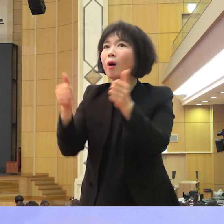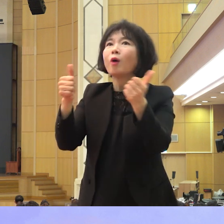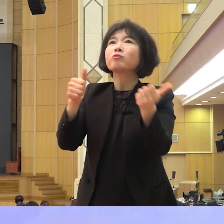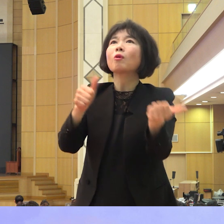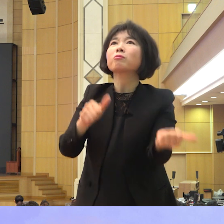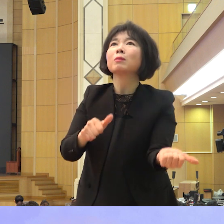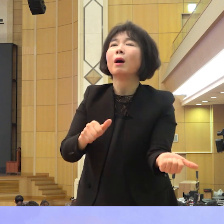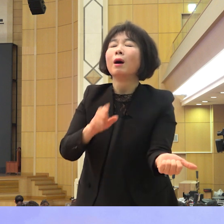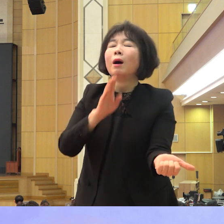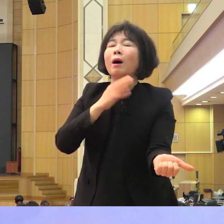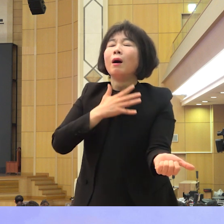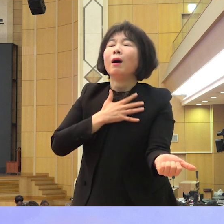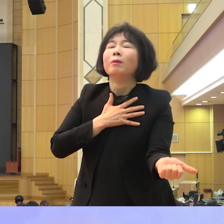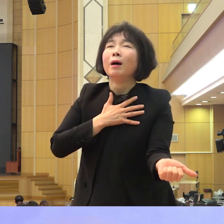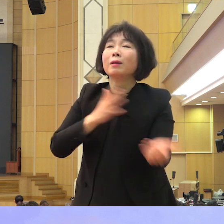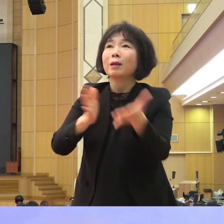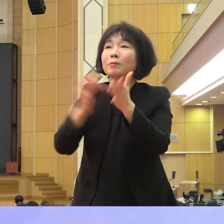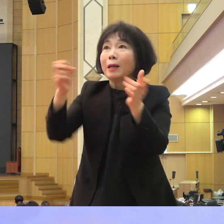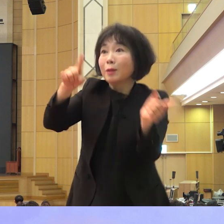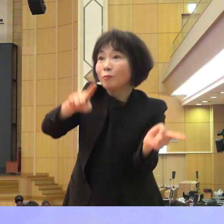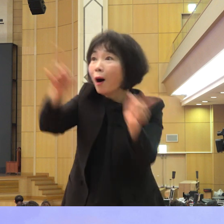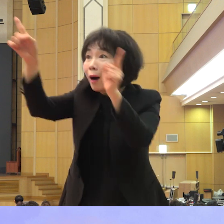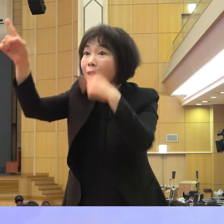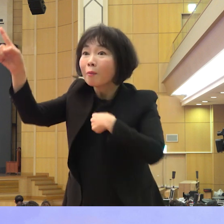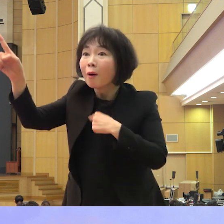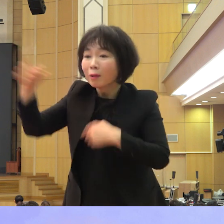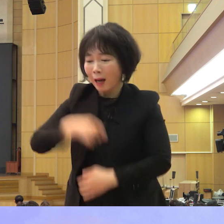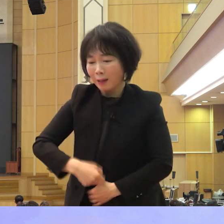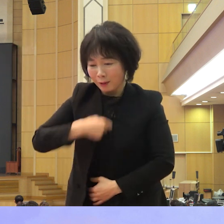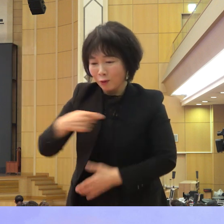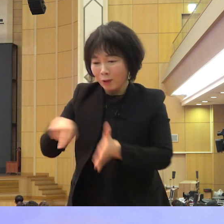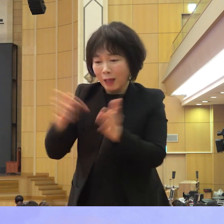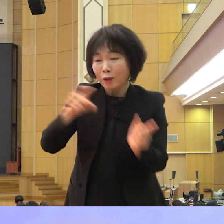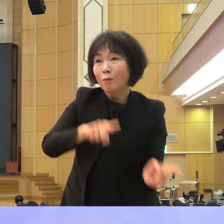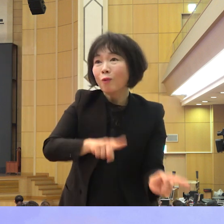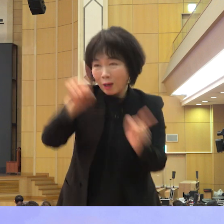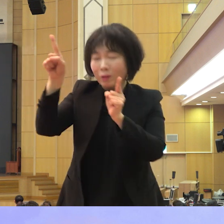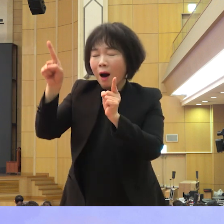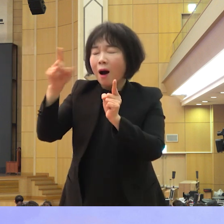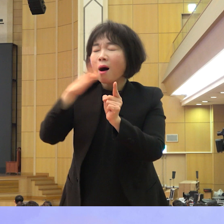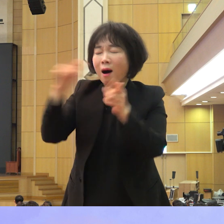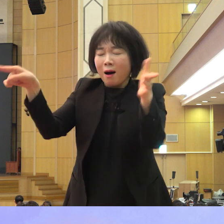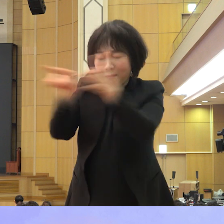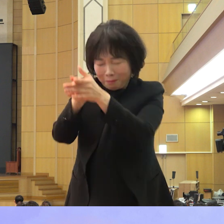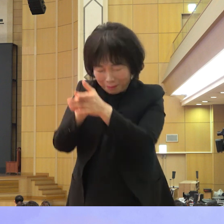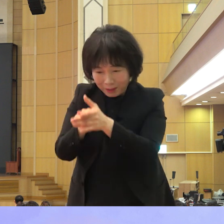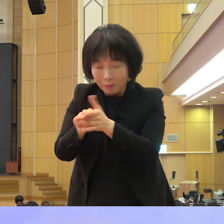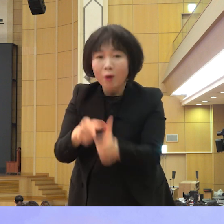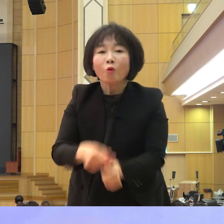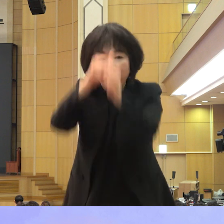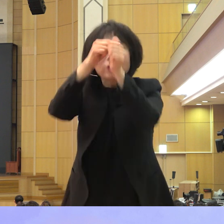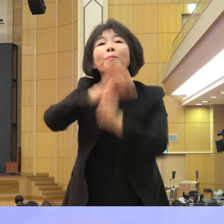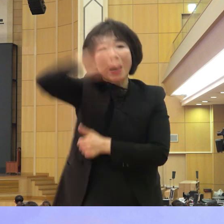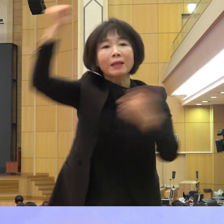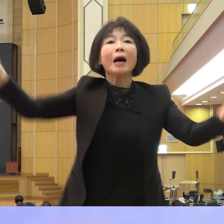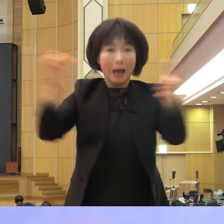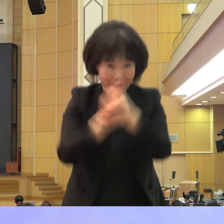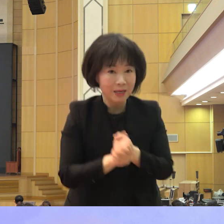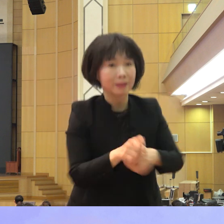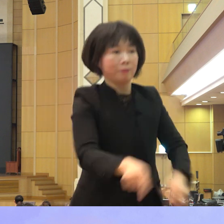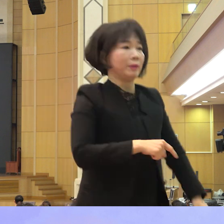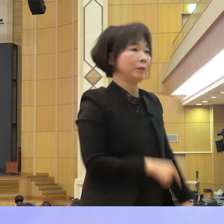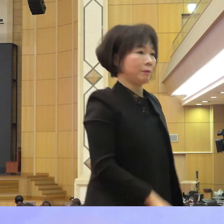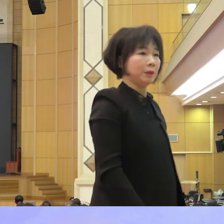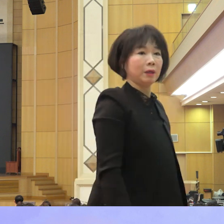위해 살아났다는 걸 마음에 깨달아져서 믿어지면 구원 얻으리라. 그렇게 믿는 거예요. 마지막으로